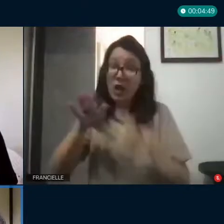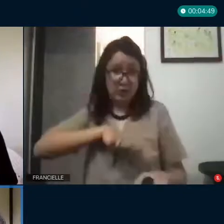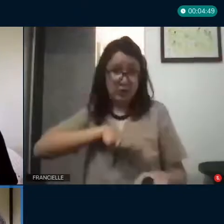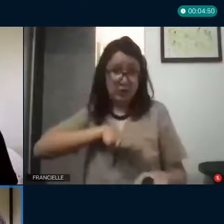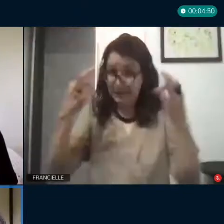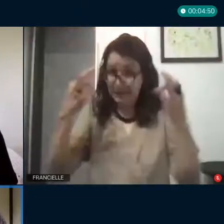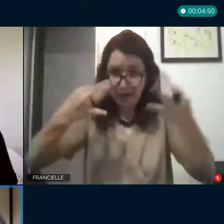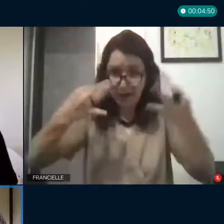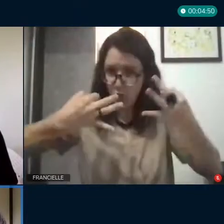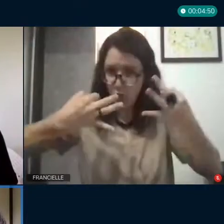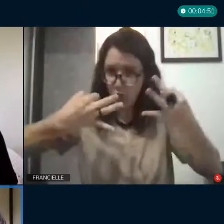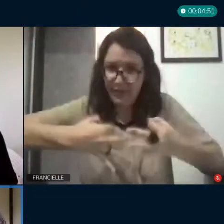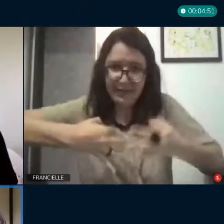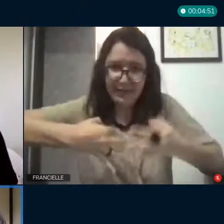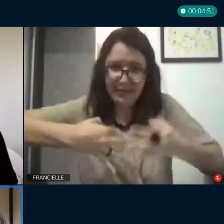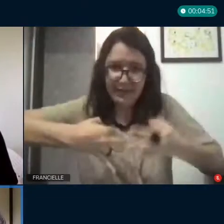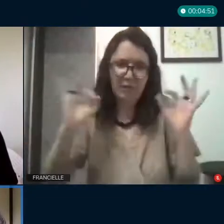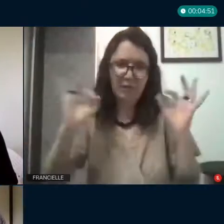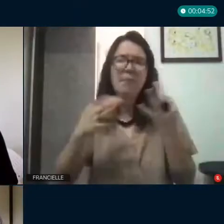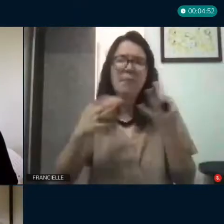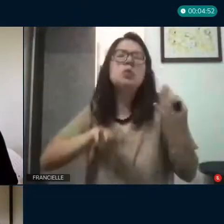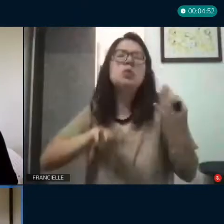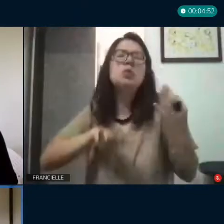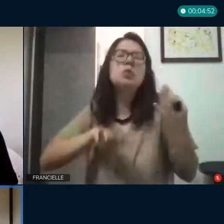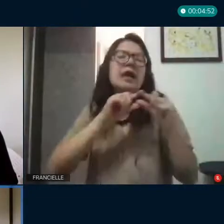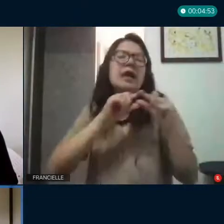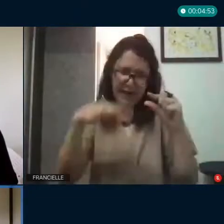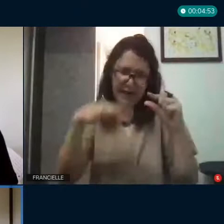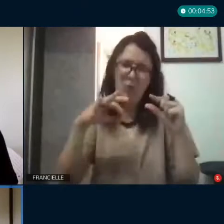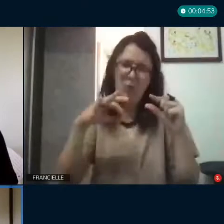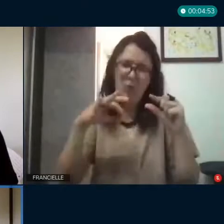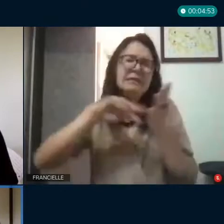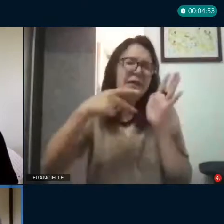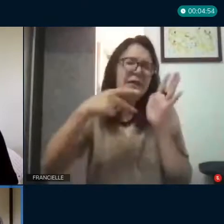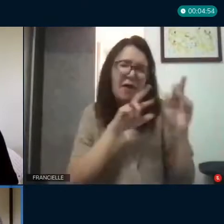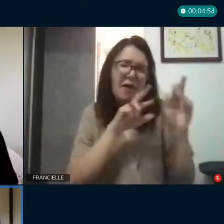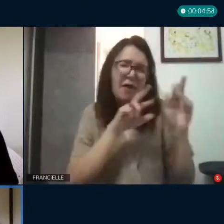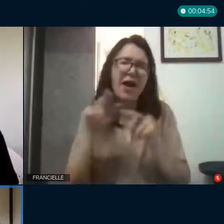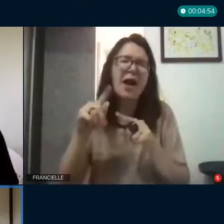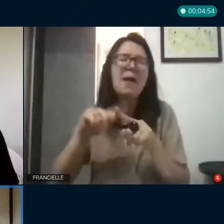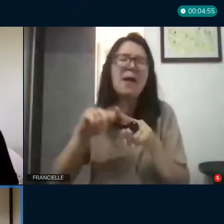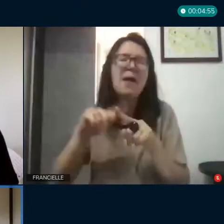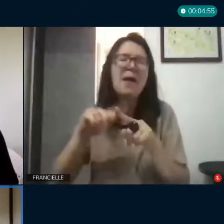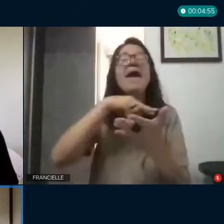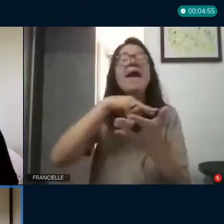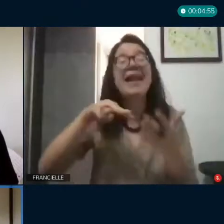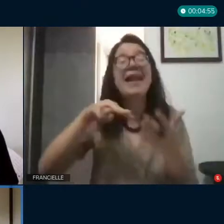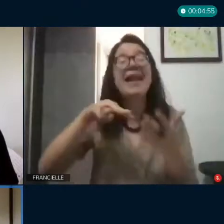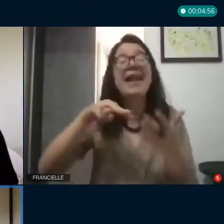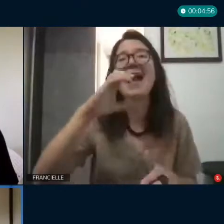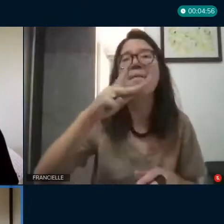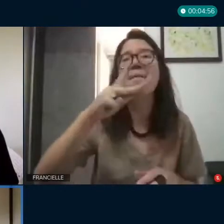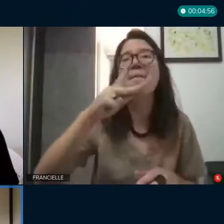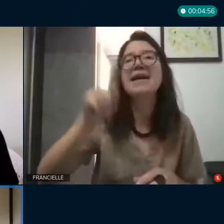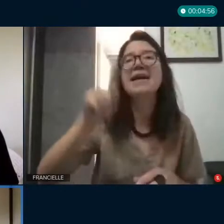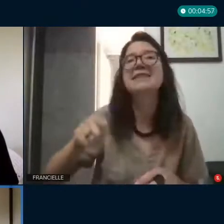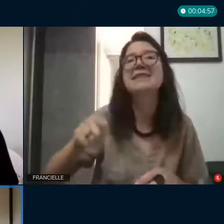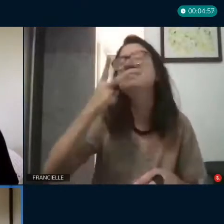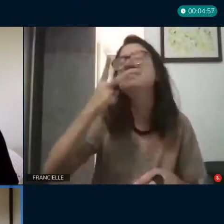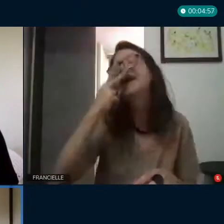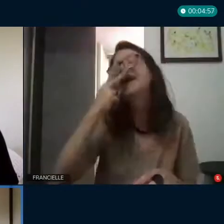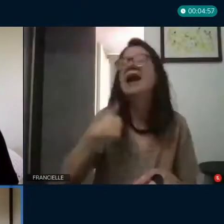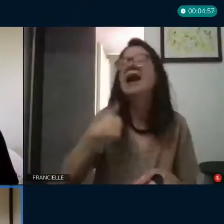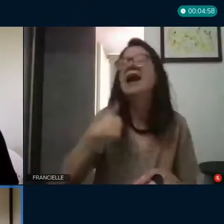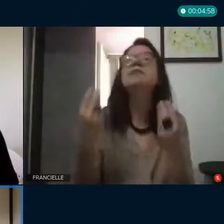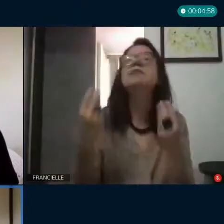do que você escolheu. Eu vou pedir um pouco de ajuda da Luciana